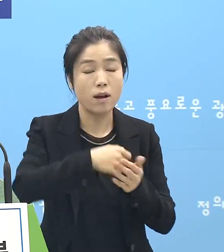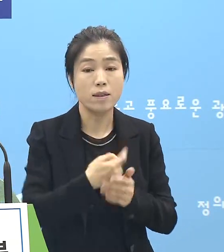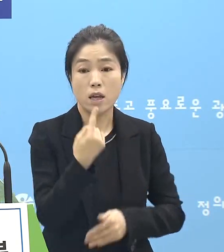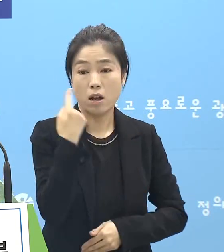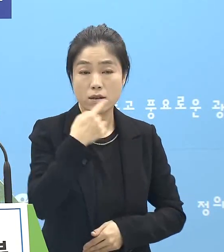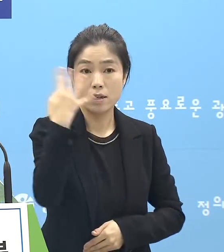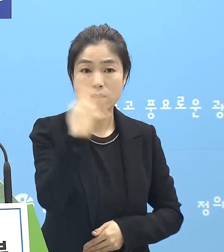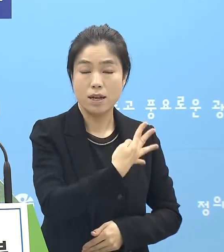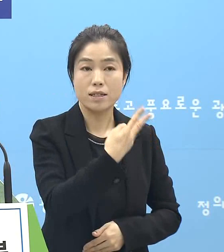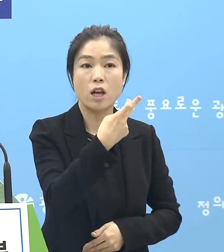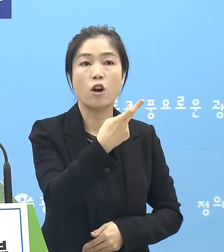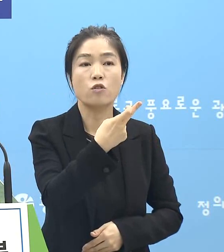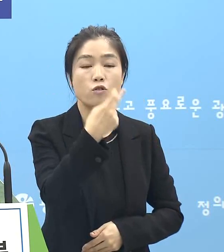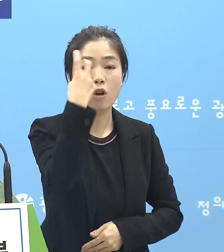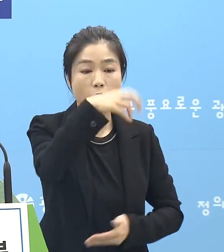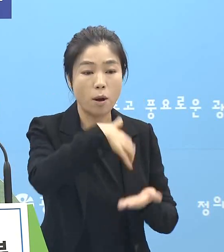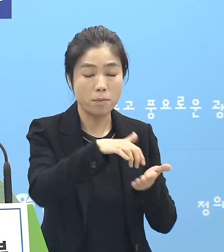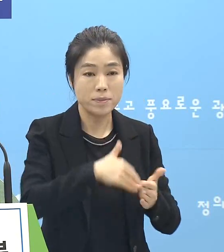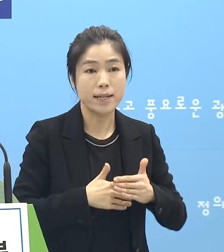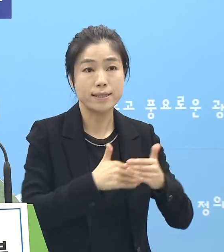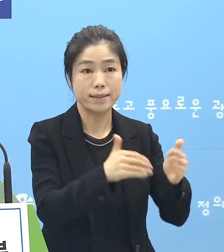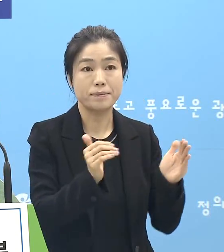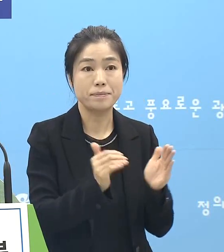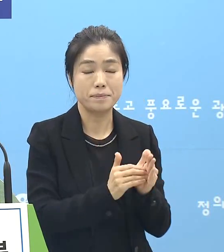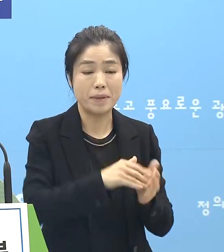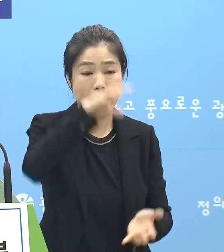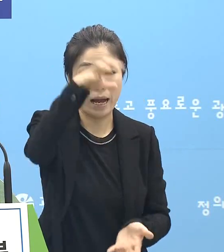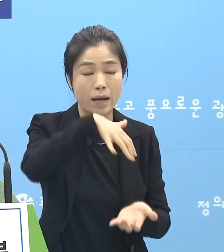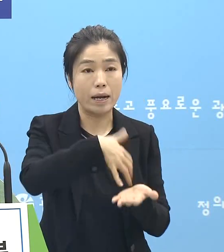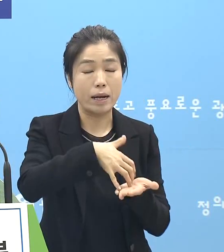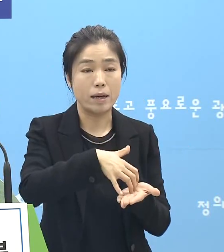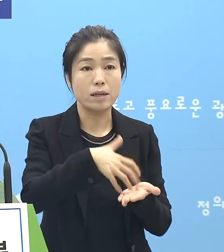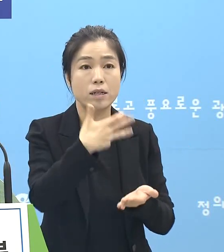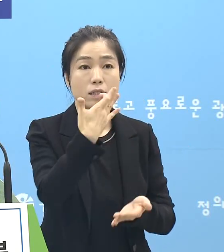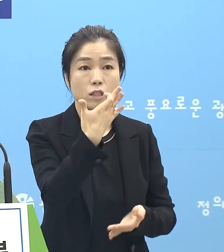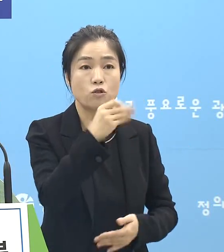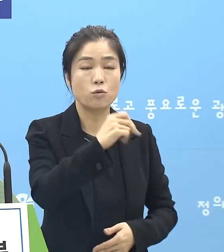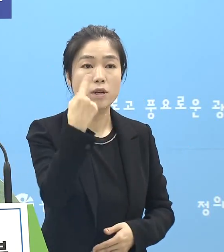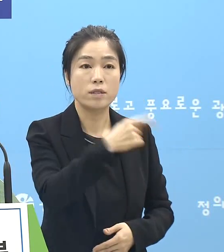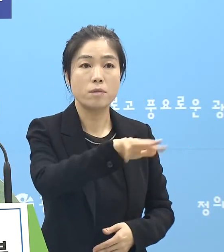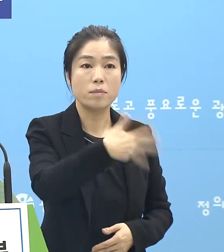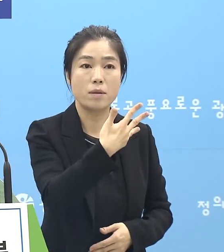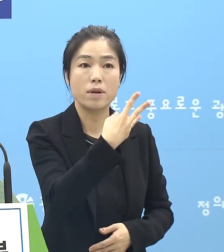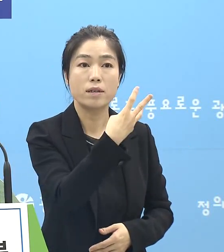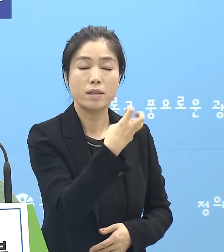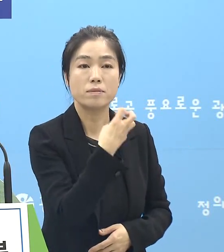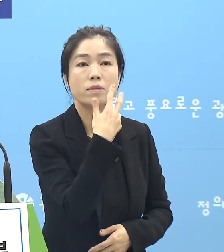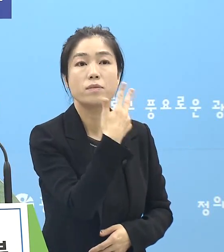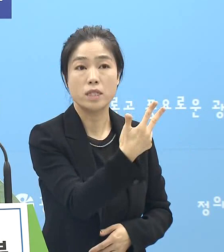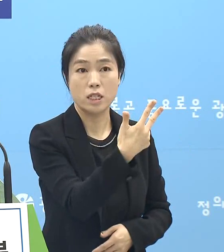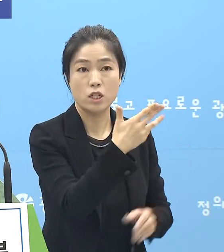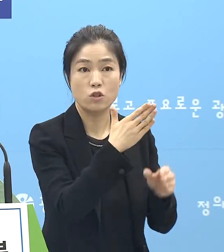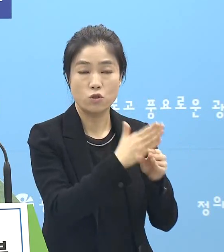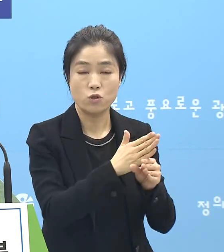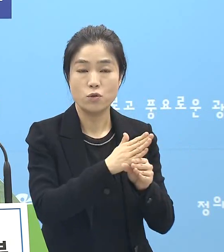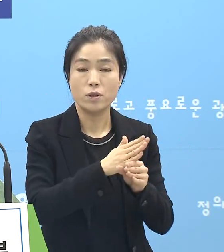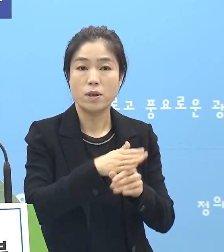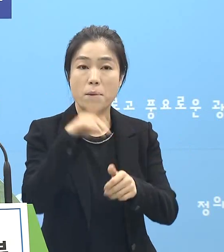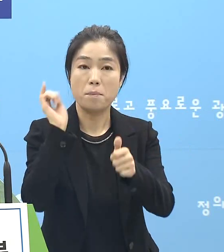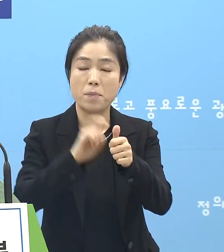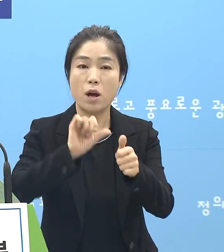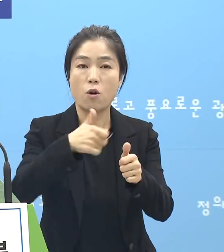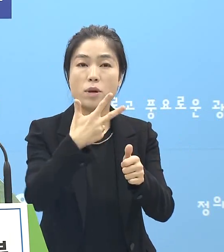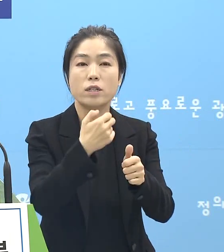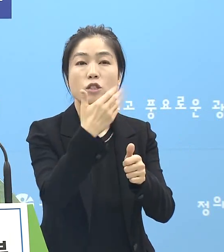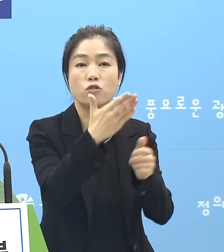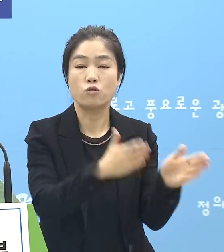어제 4,012건 검사 진행해서 총 누적 검사 수 19만 1,837건에 양성